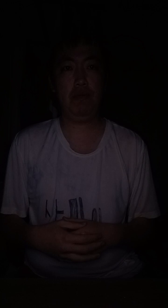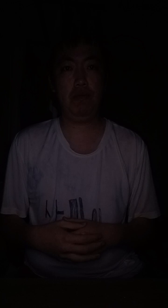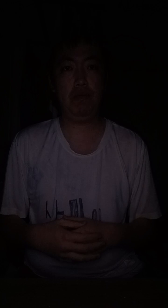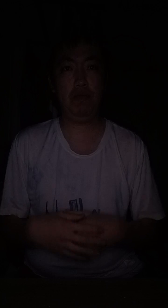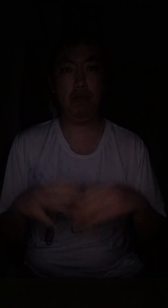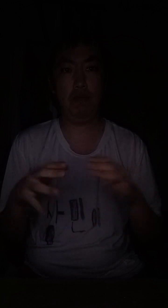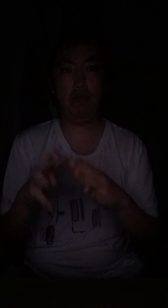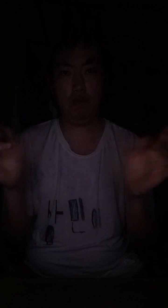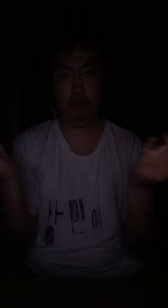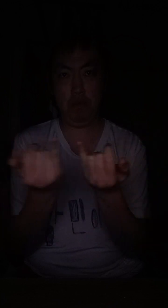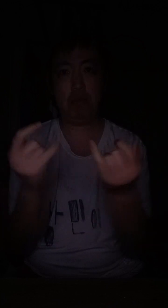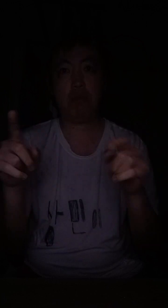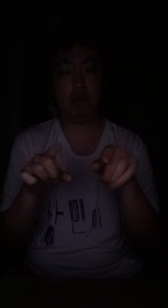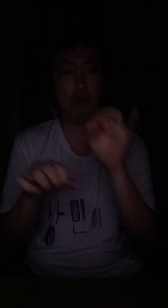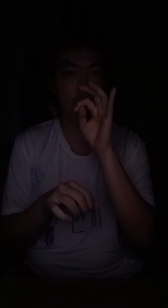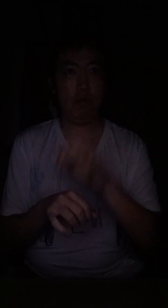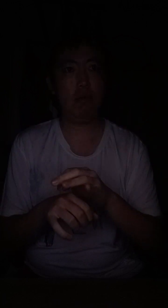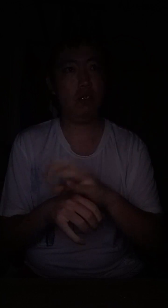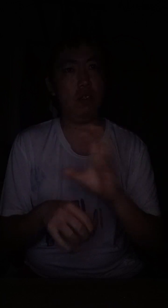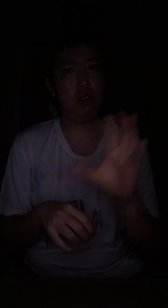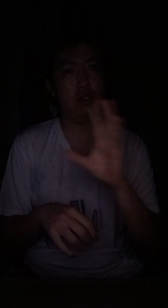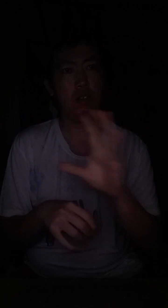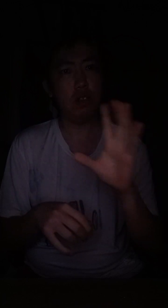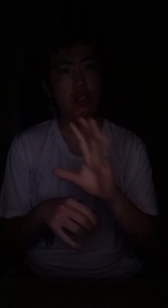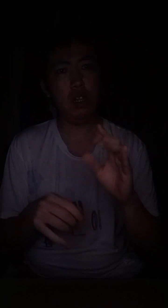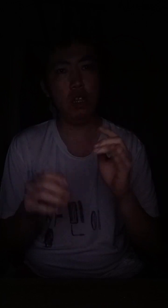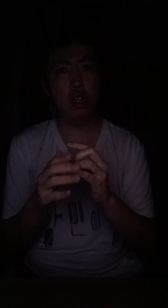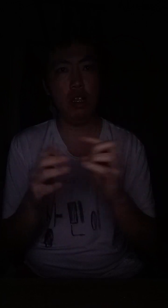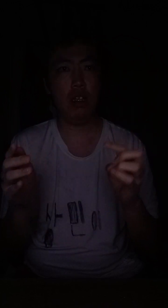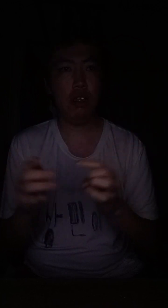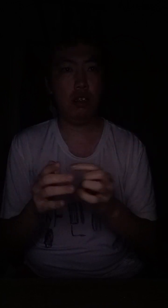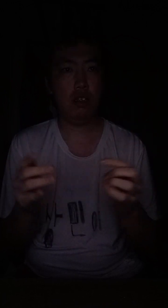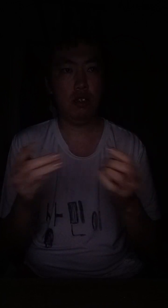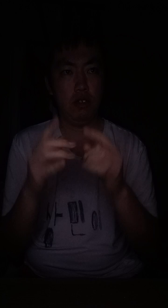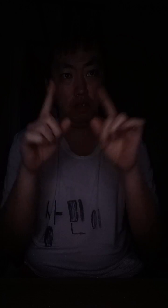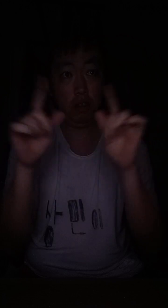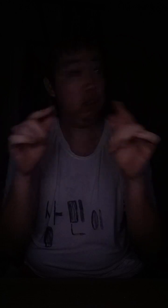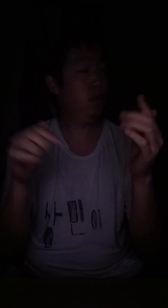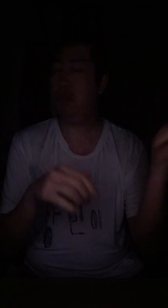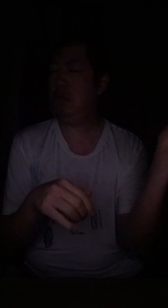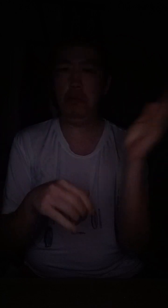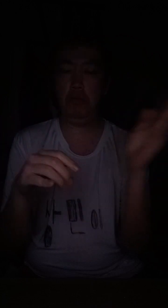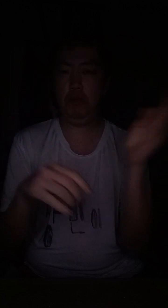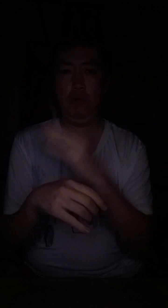역시 남녀 공용 화장실인데 화장실 외부에는 그 어디에도 CCTV를 찾아볼 수가 없습니다.